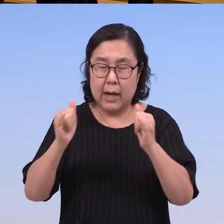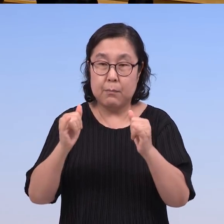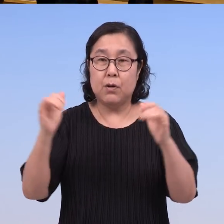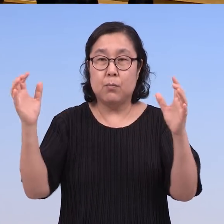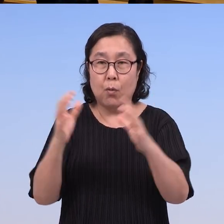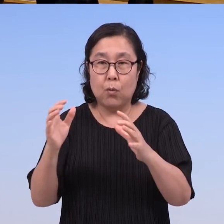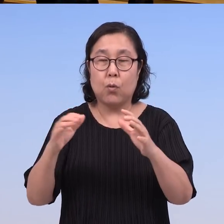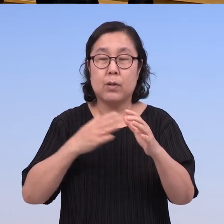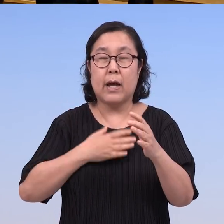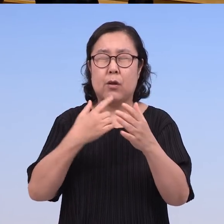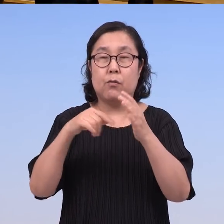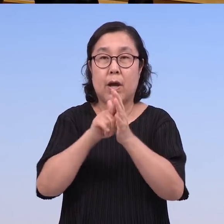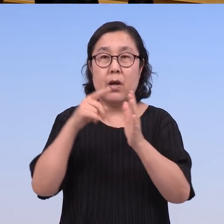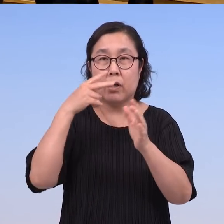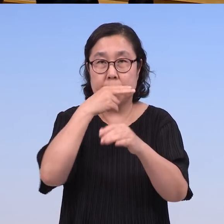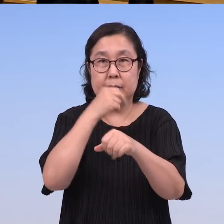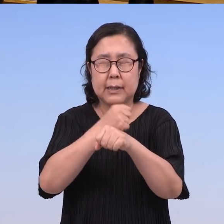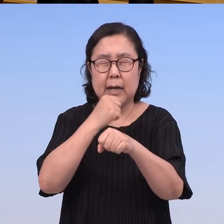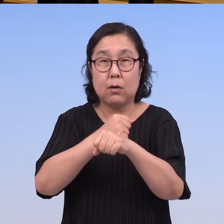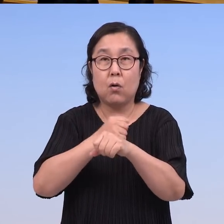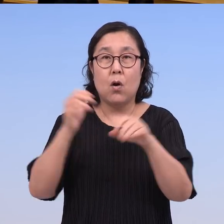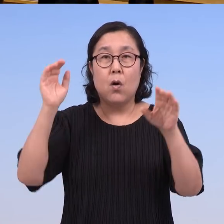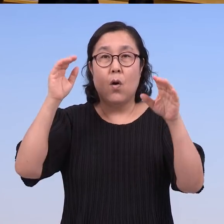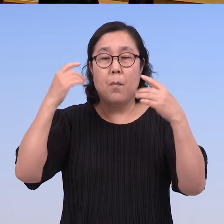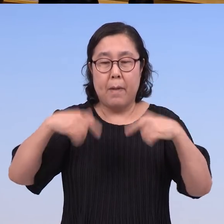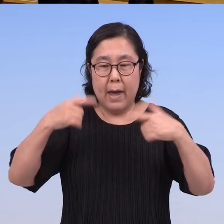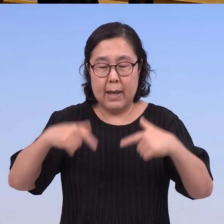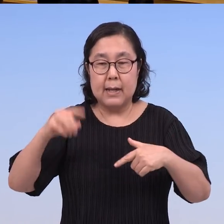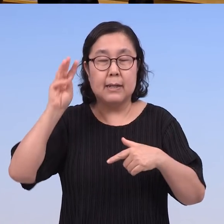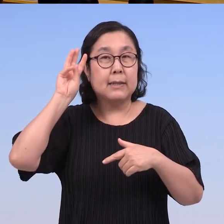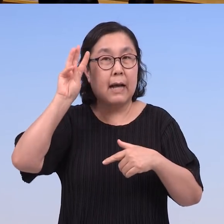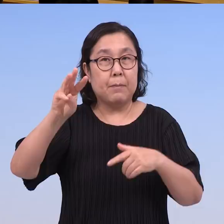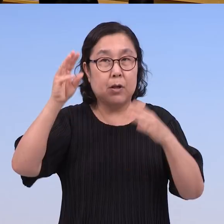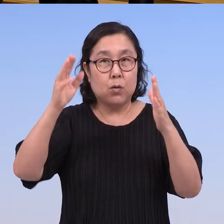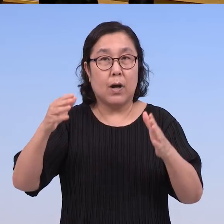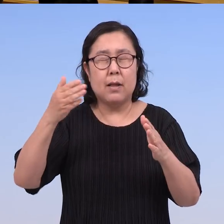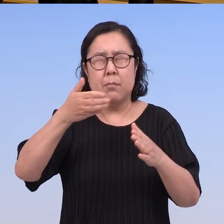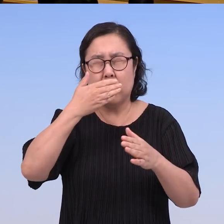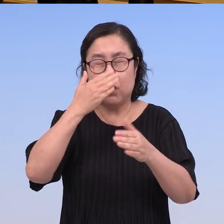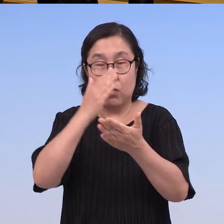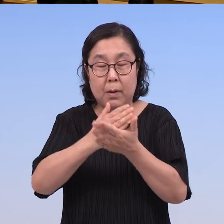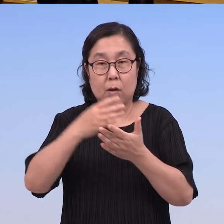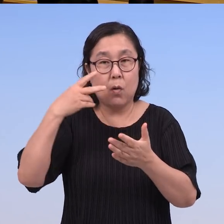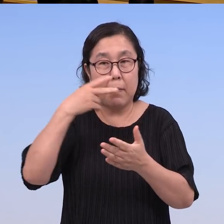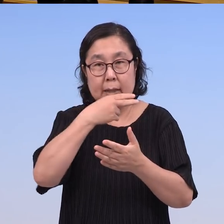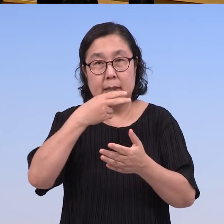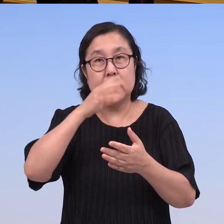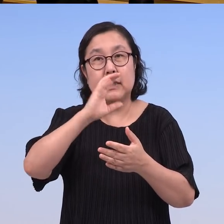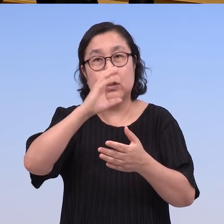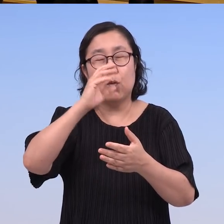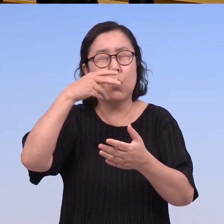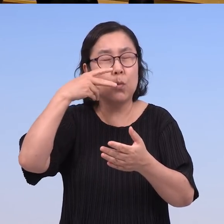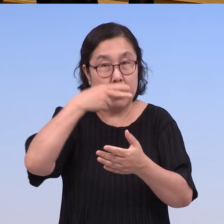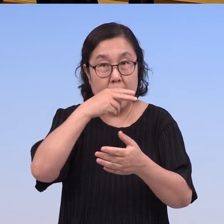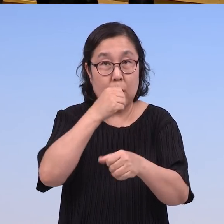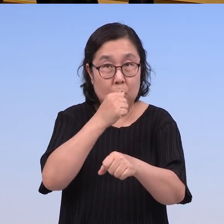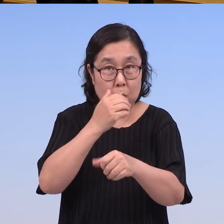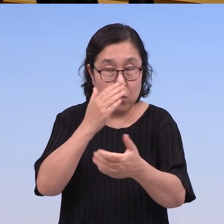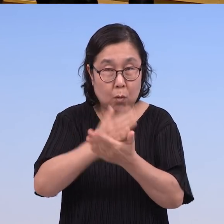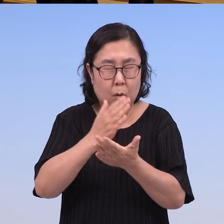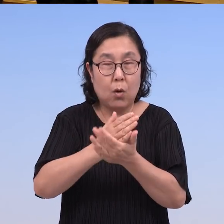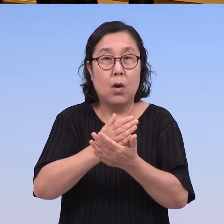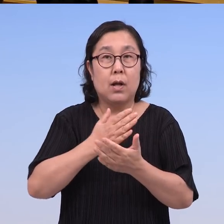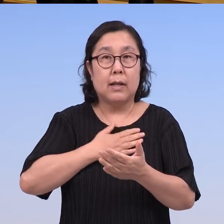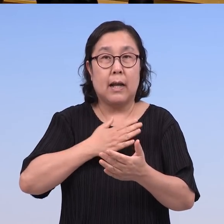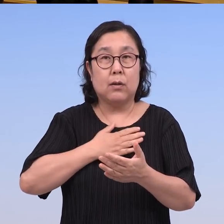모으고 나를 위하여 금식하되 밤낮 3일을 먹지도 말고 마시지도 마소서. 나도 나의 시녀로 더불어 이렇게 금식한